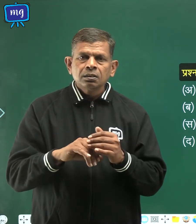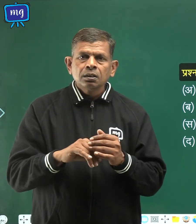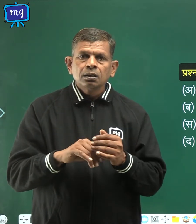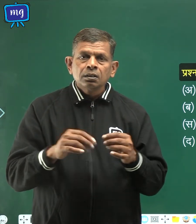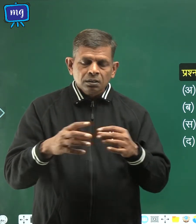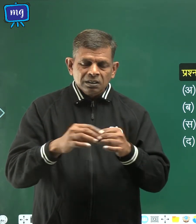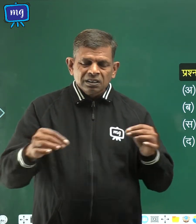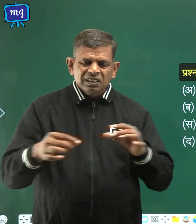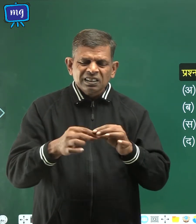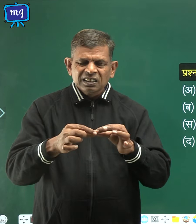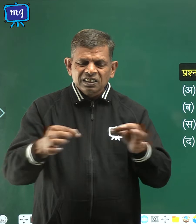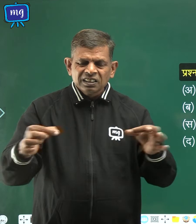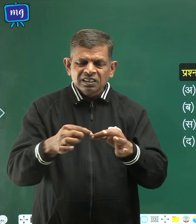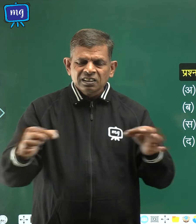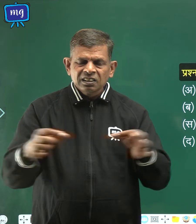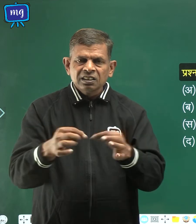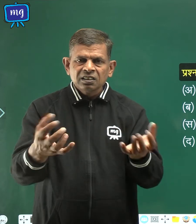रेशे प्राप्त होते हैं